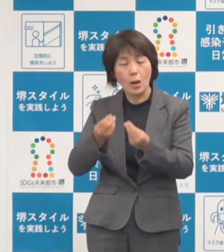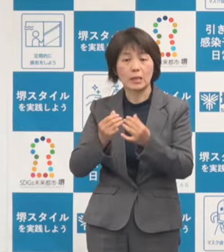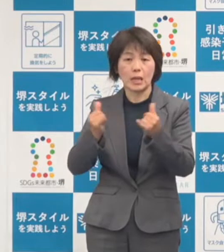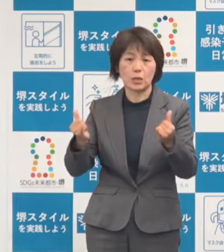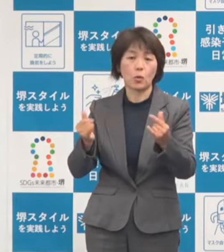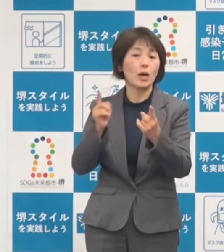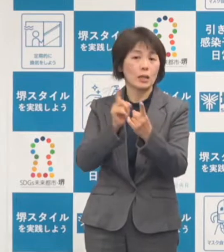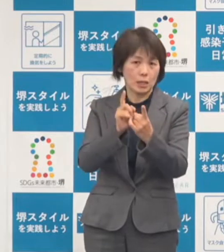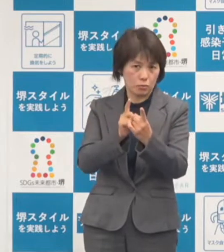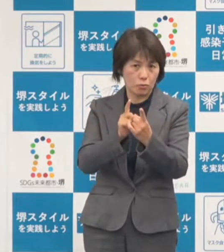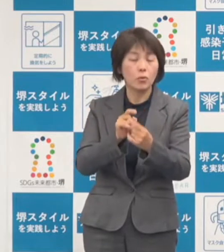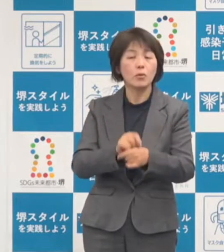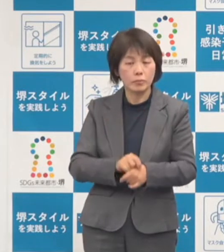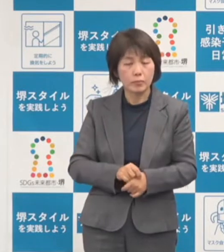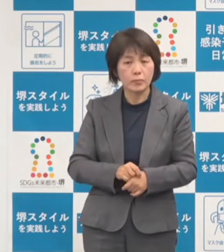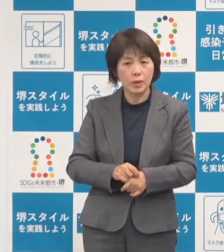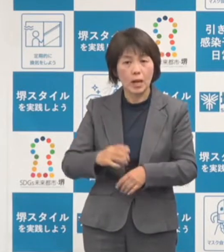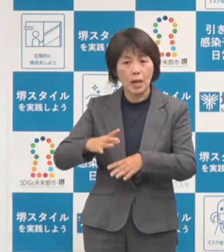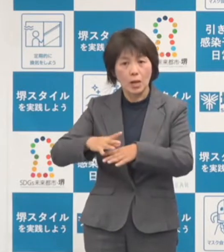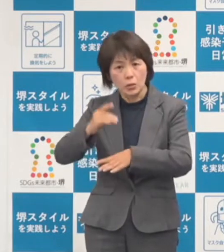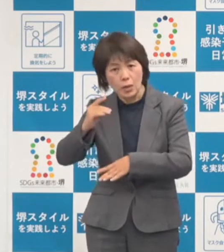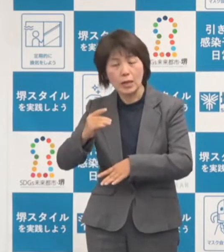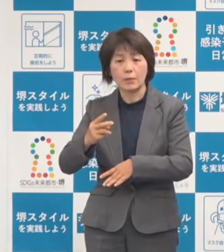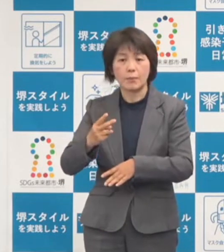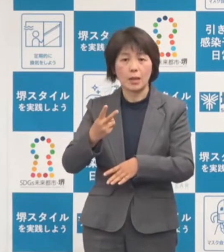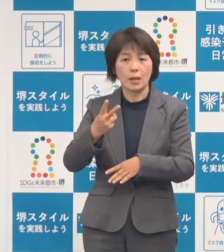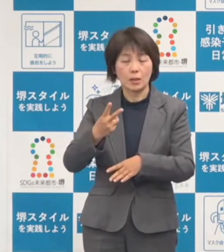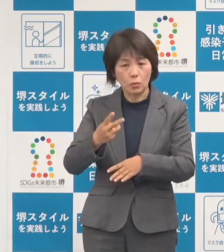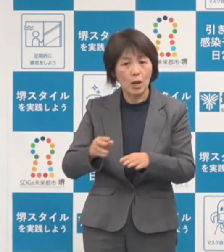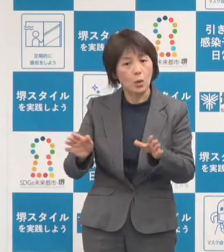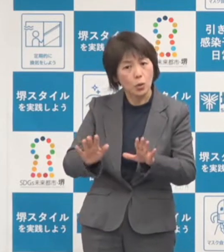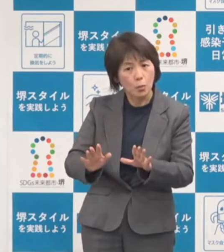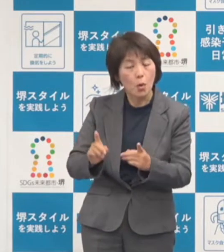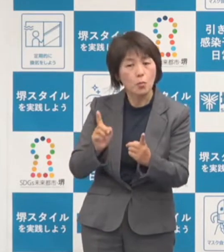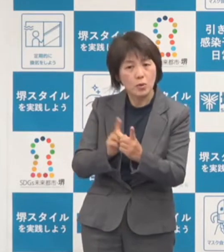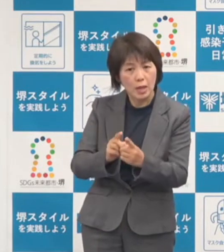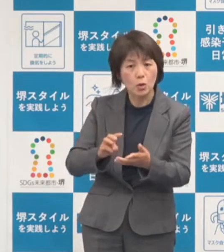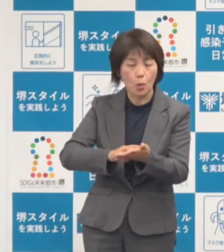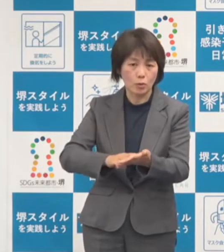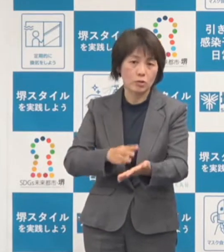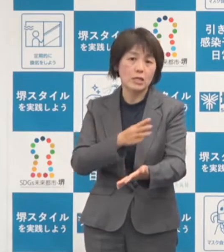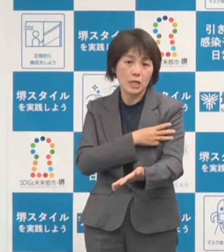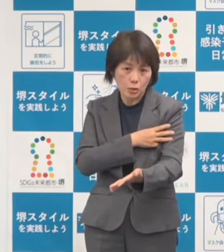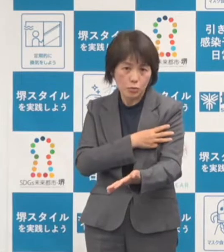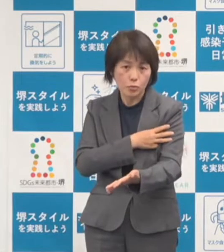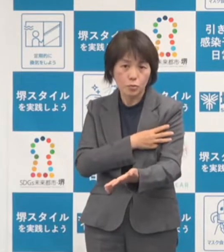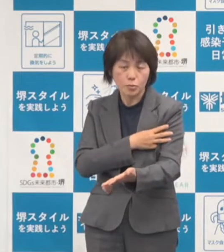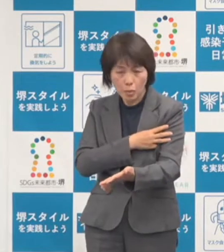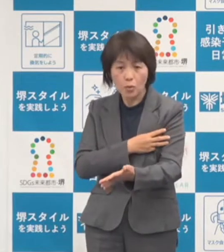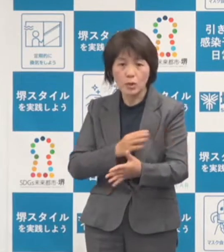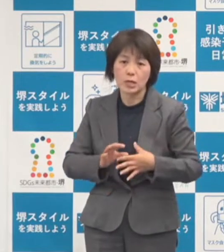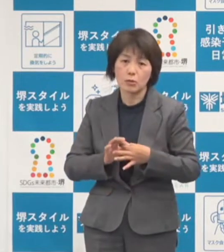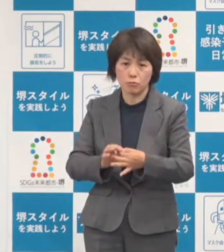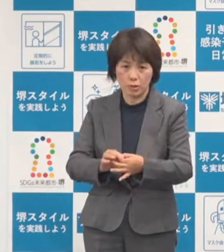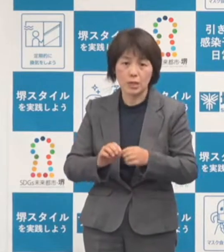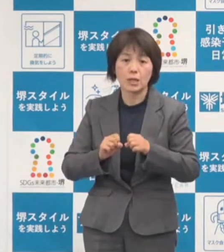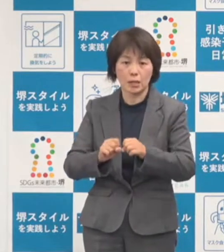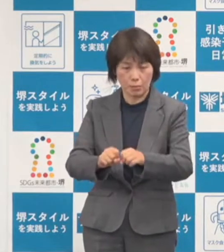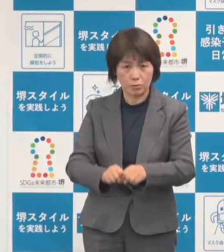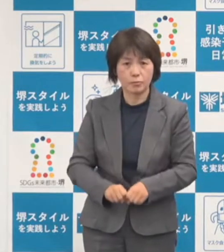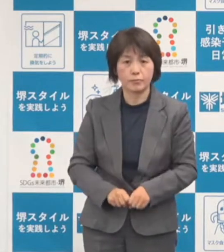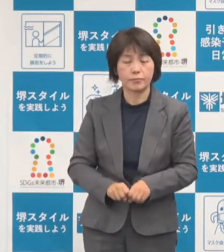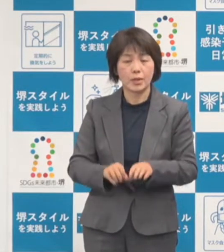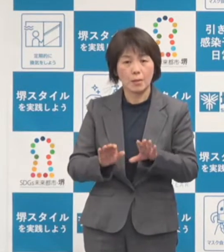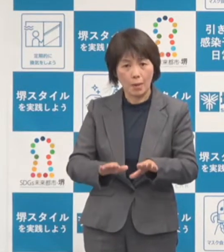象となっておりますが、初回接種、そしてお子様向けのワクチン接種も引き続き実施をしております。今、感染